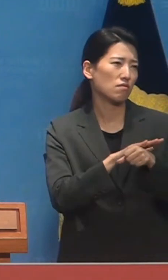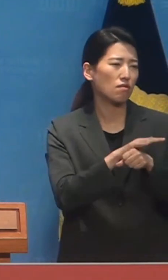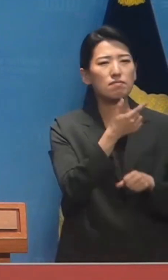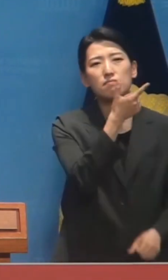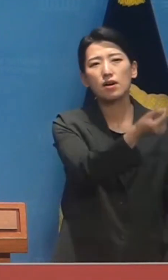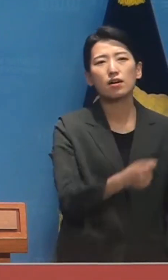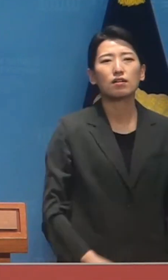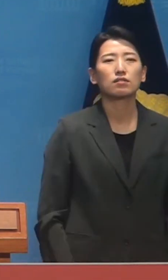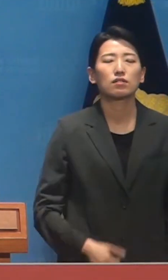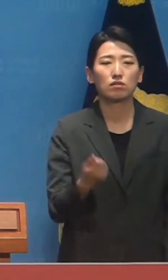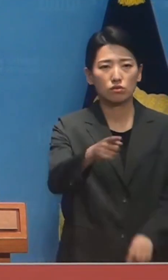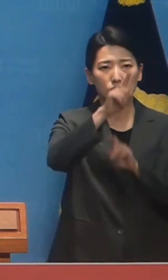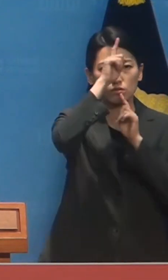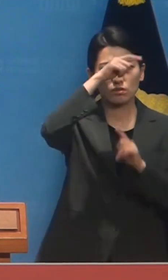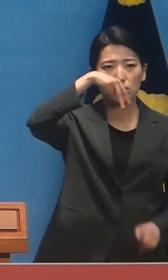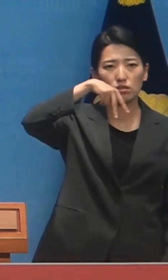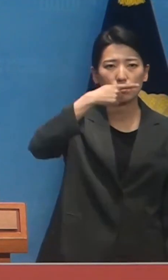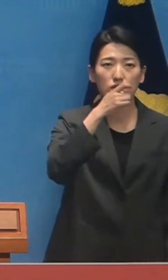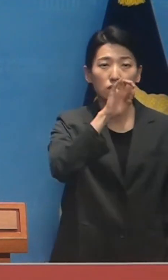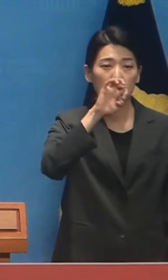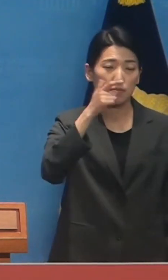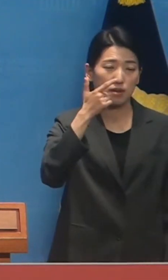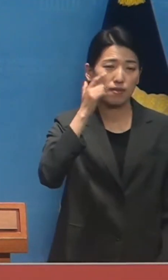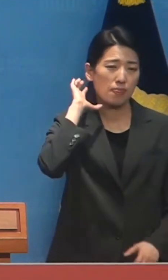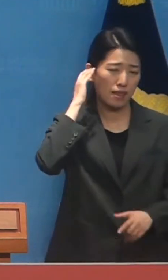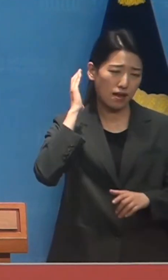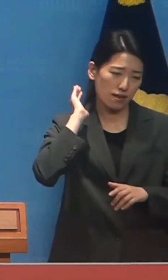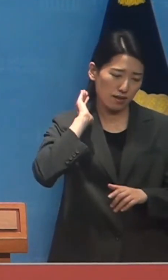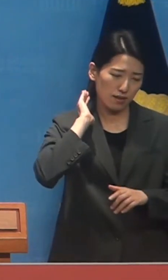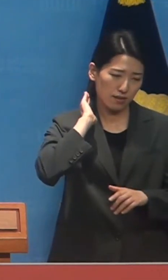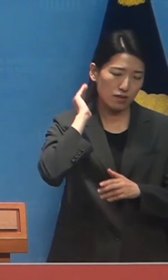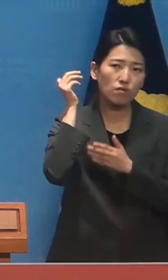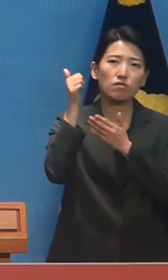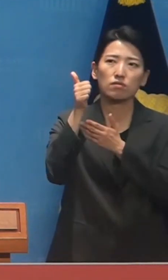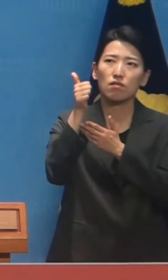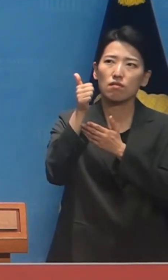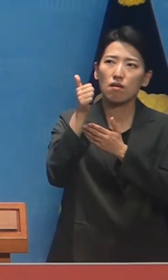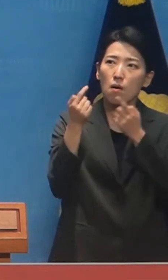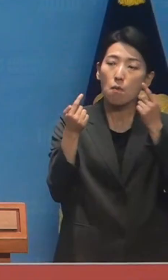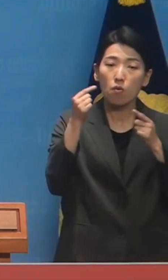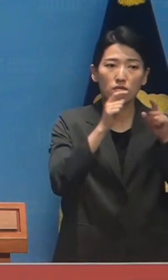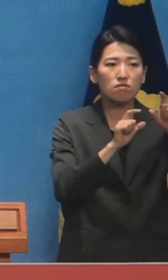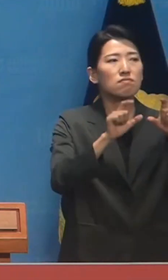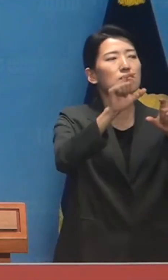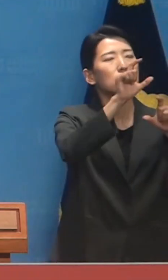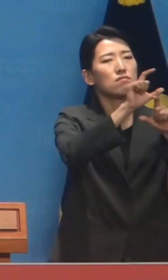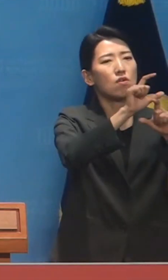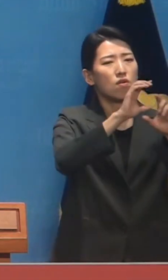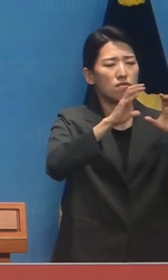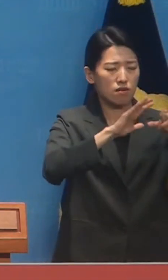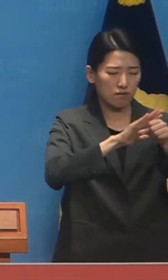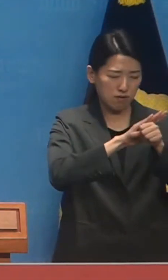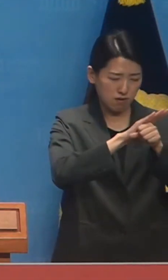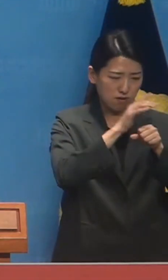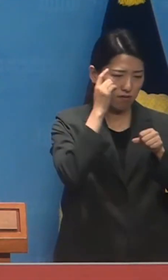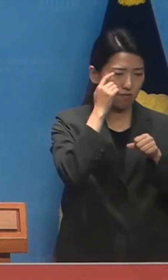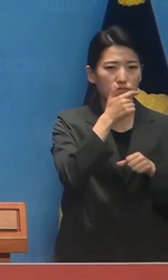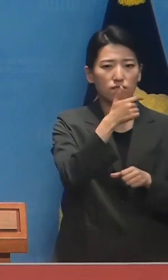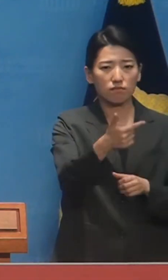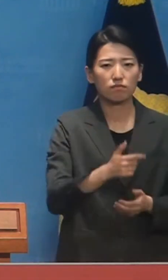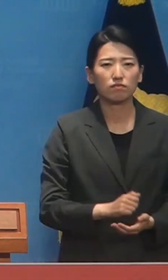건국 대통령 이승만을 능가하는 애국정신을 가진 지도자입니다. 그는